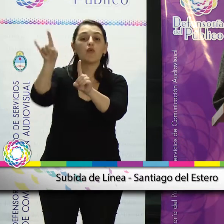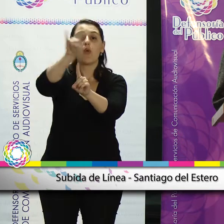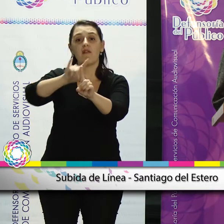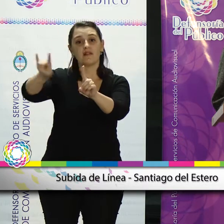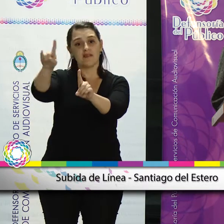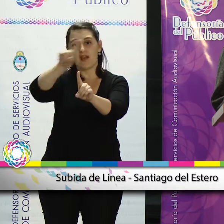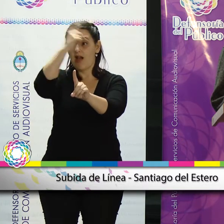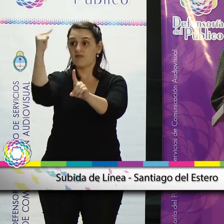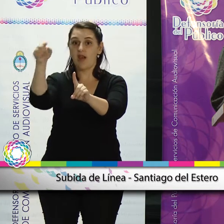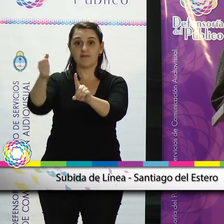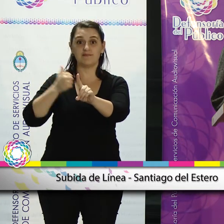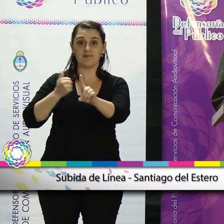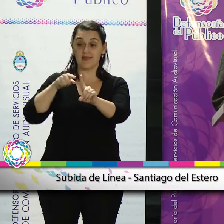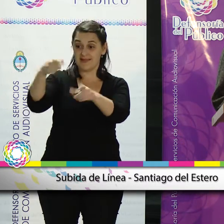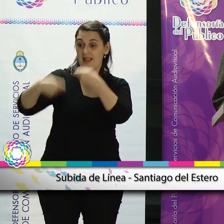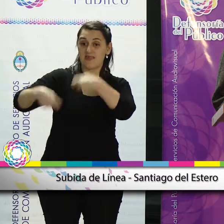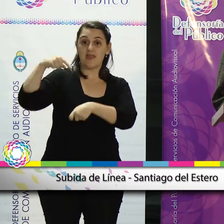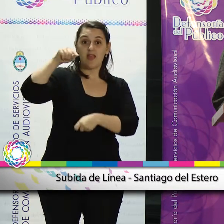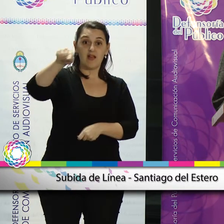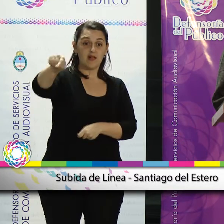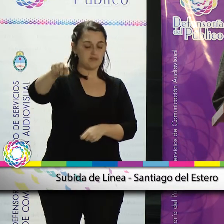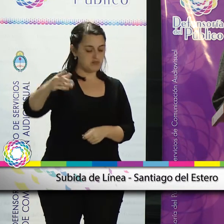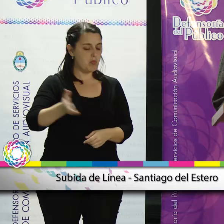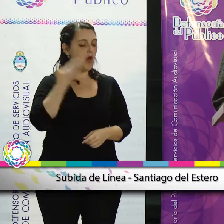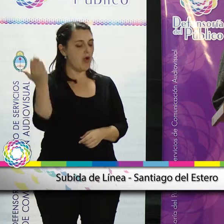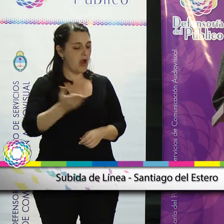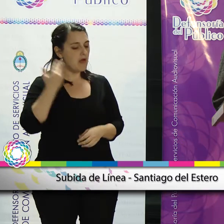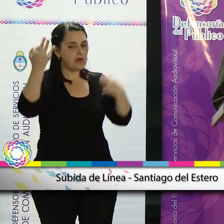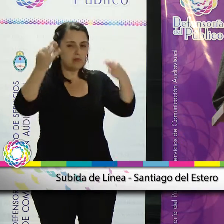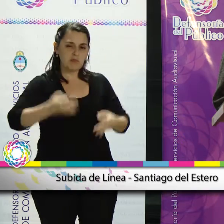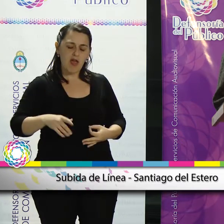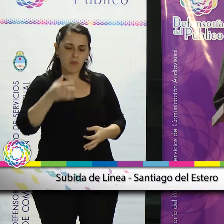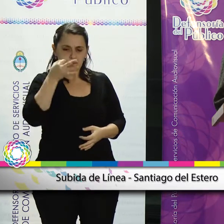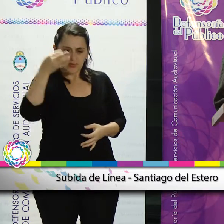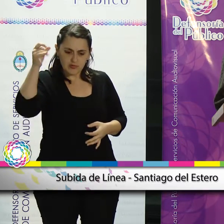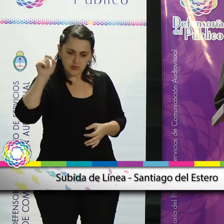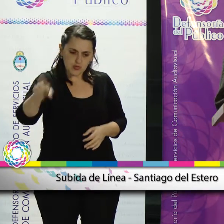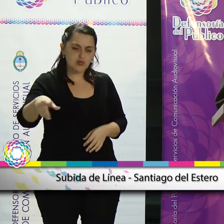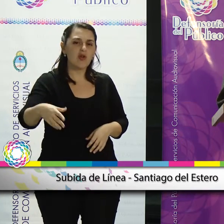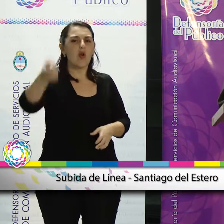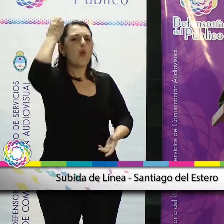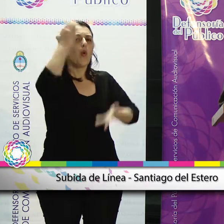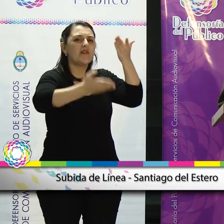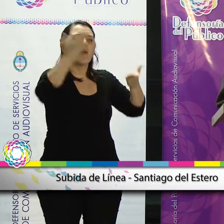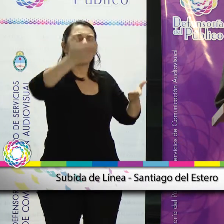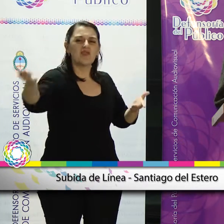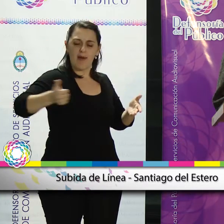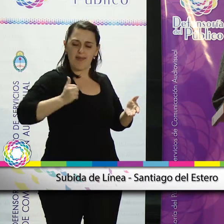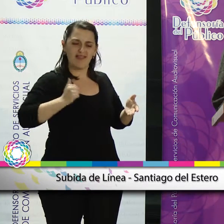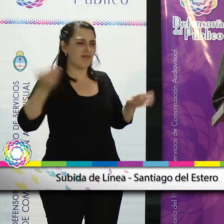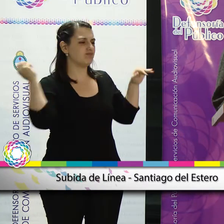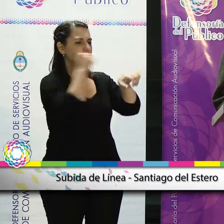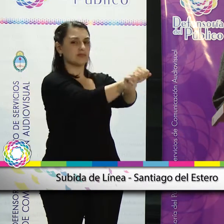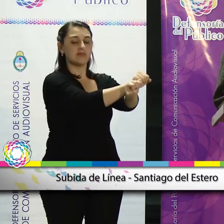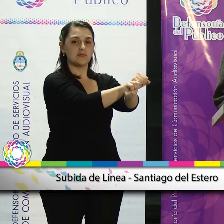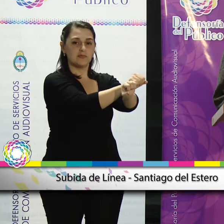de santiago del estero expresa política y testimoniante de los casos de los juicios de lesa humanidad al regresar